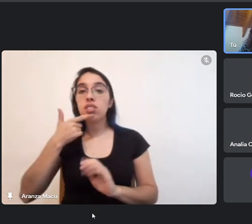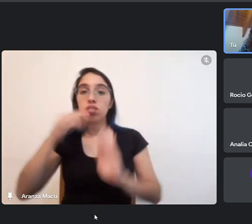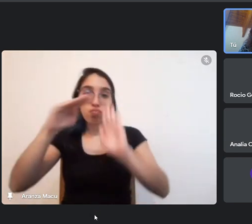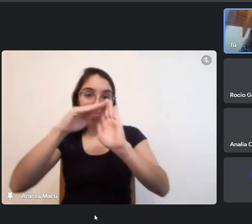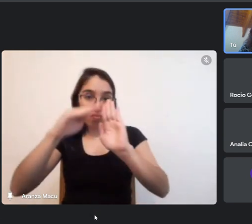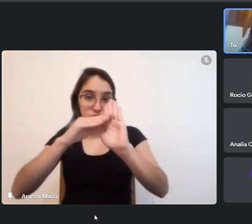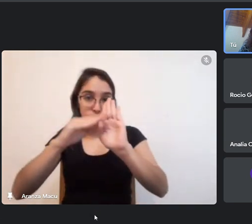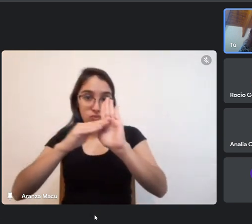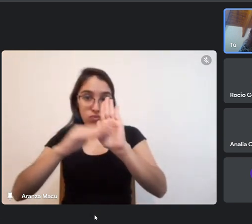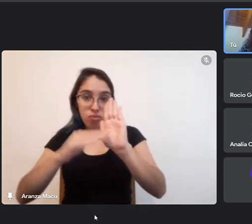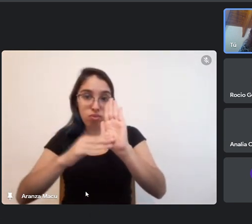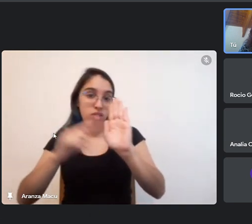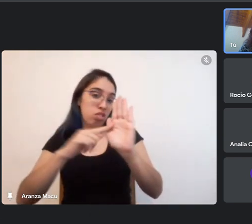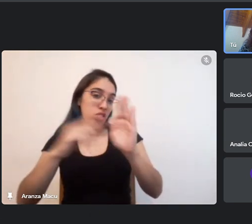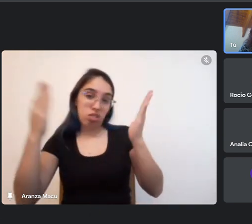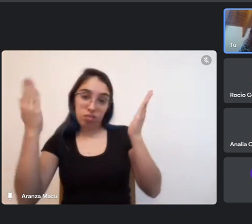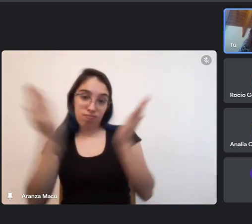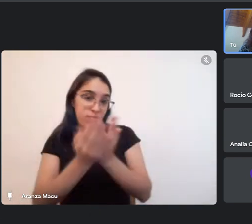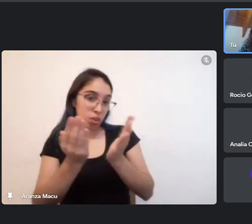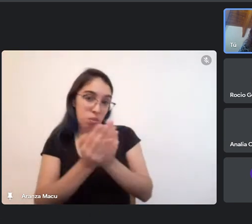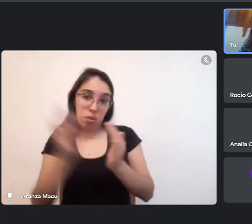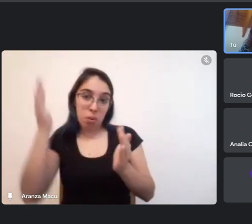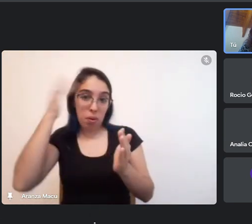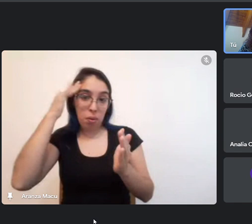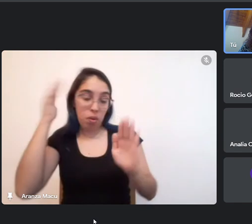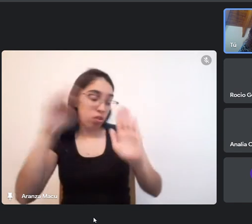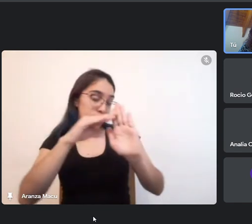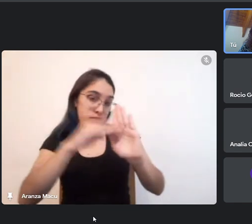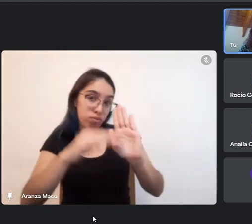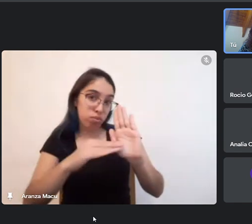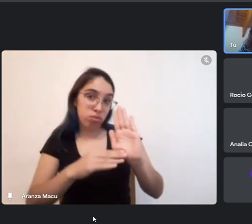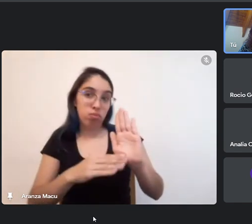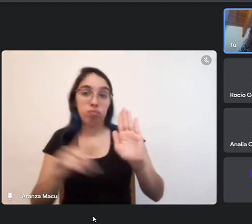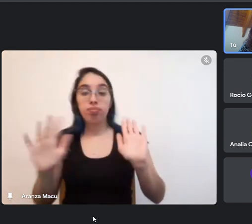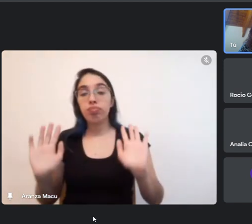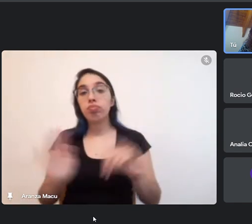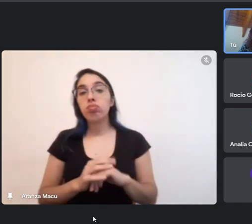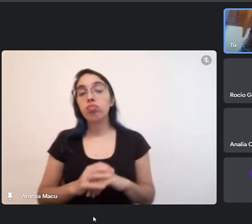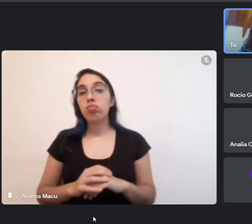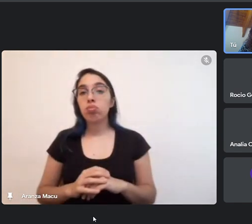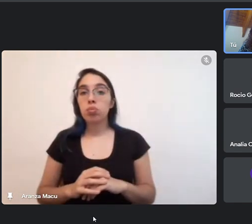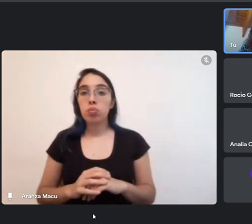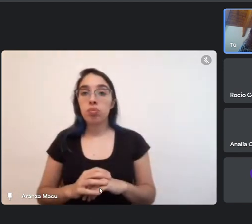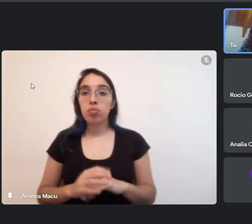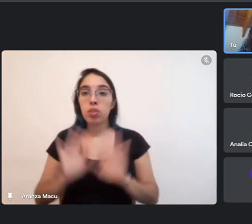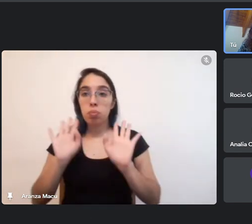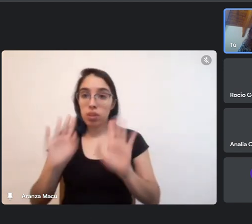¿sí? Vamos a ver cuáles son, vamos a ver cada caso.